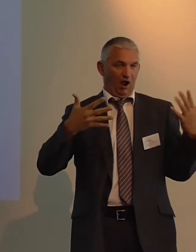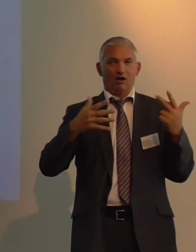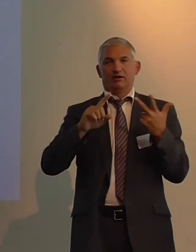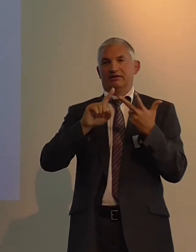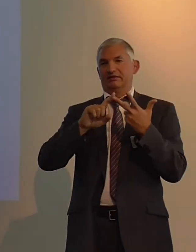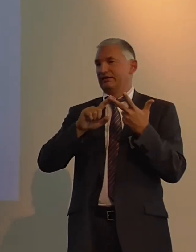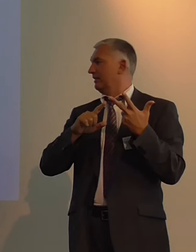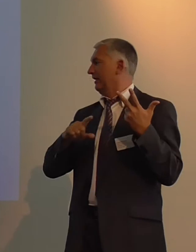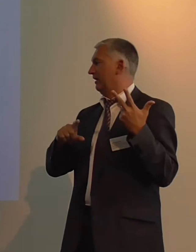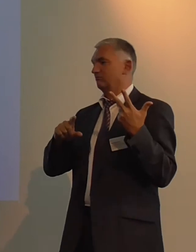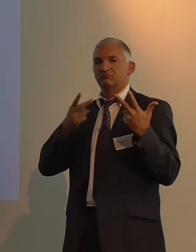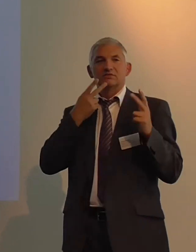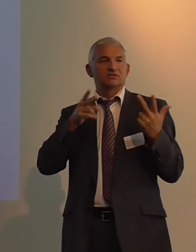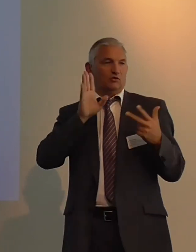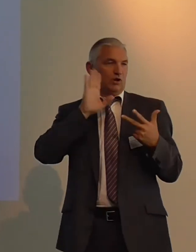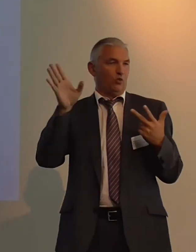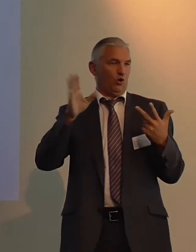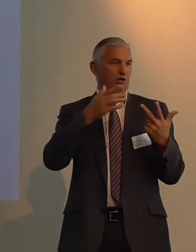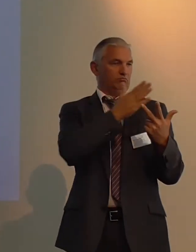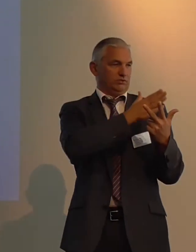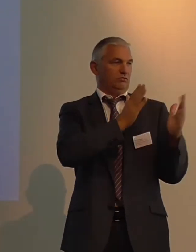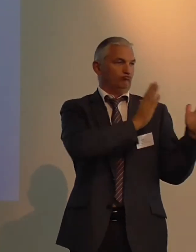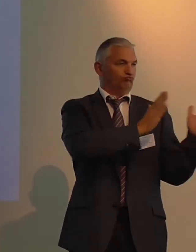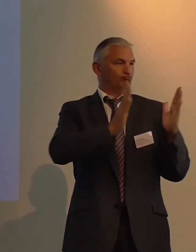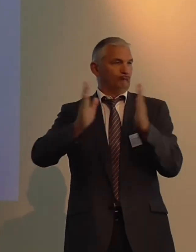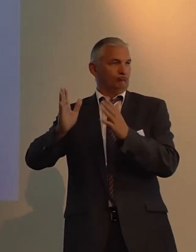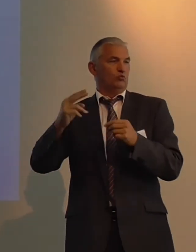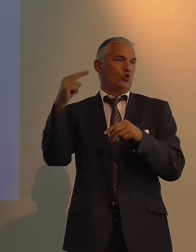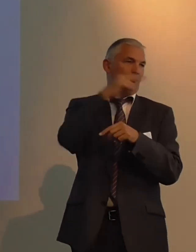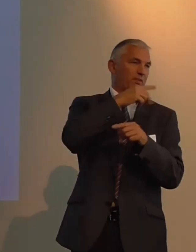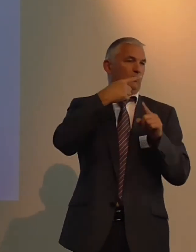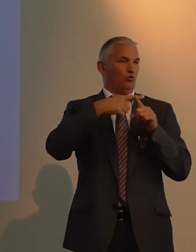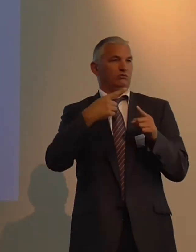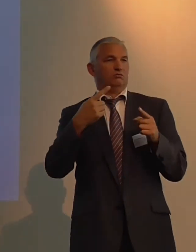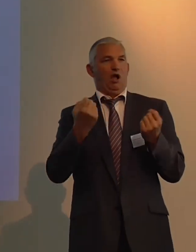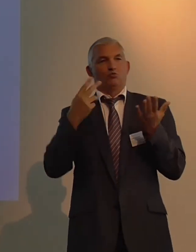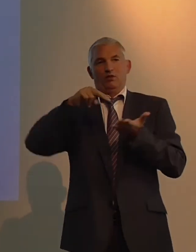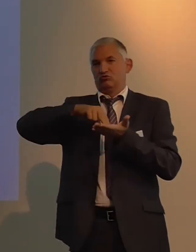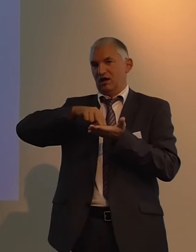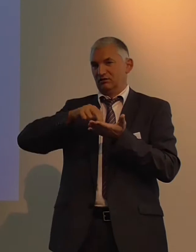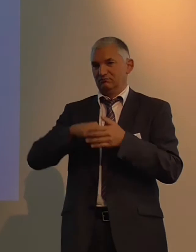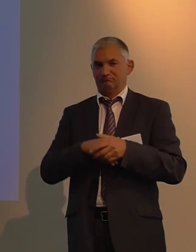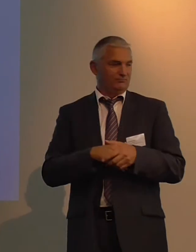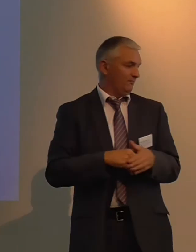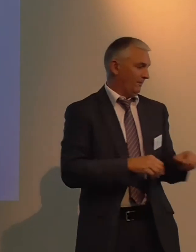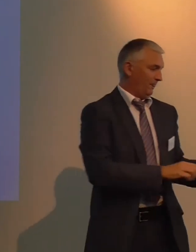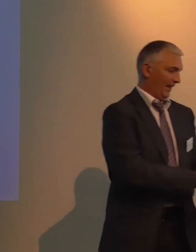das Thema Gebärdensprache und auch das Thema Sehen statt Hören. Das werden die drei Bereiche sein, also jeweils Rückblick und auch aktueller Stand.